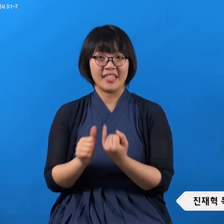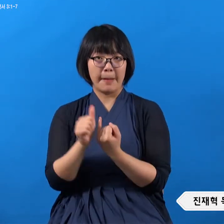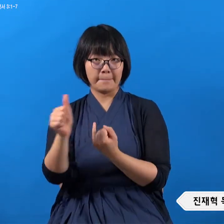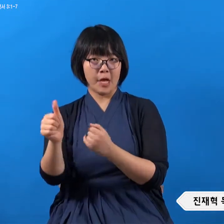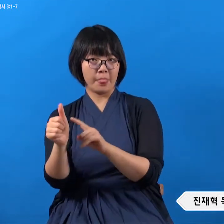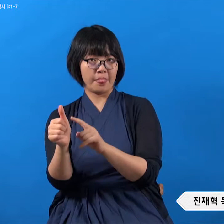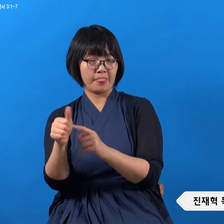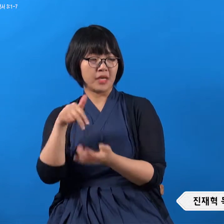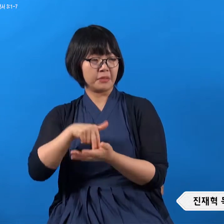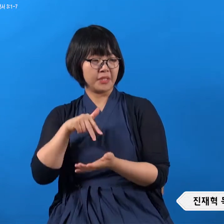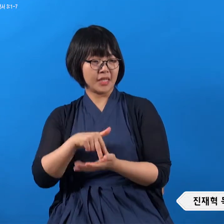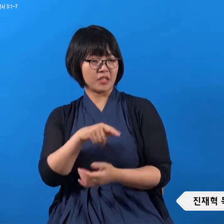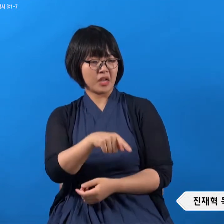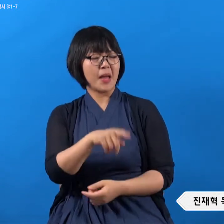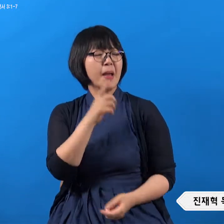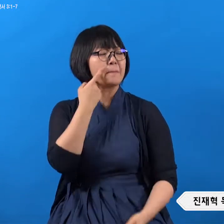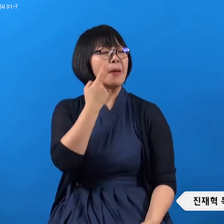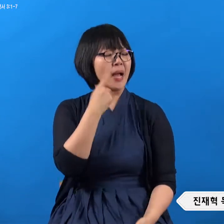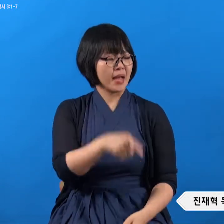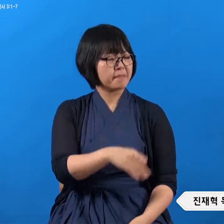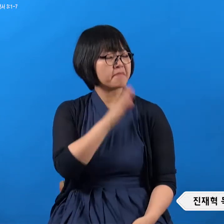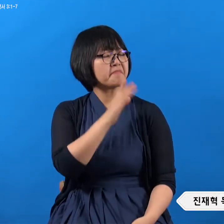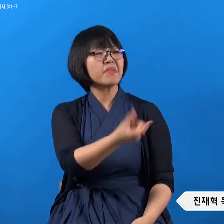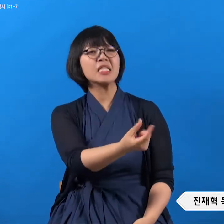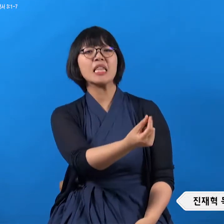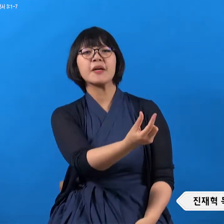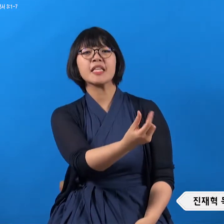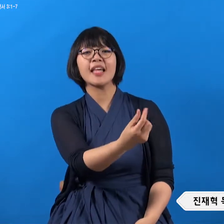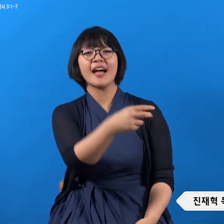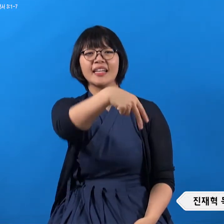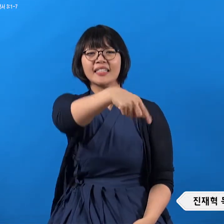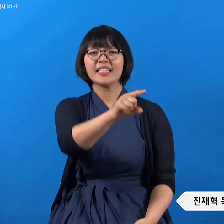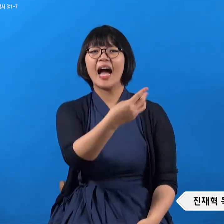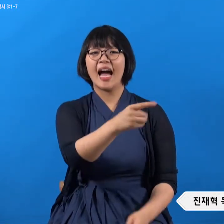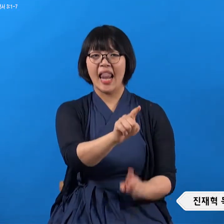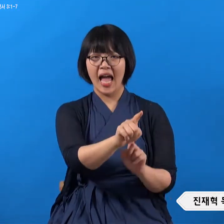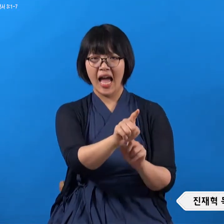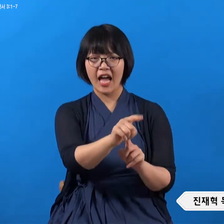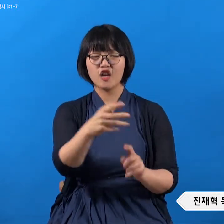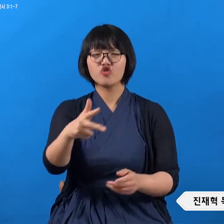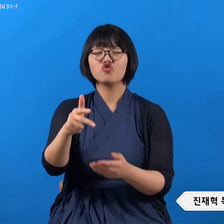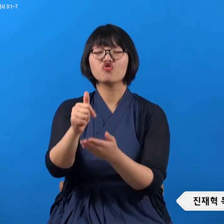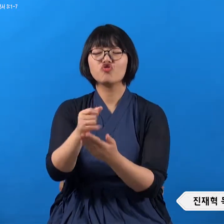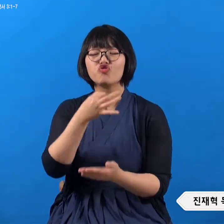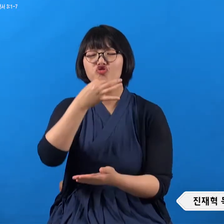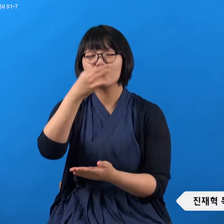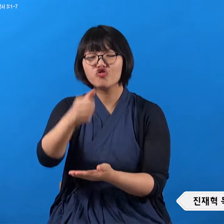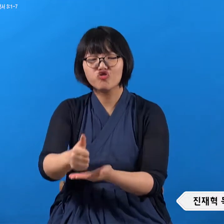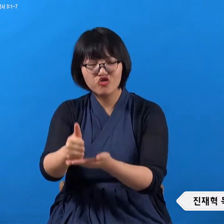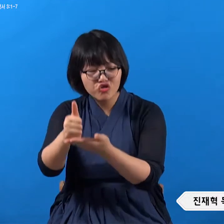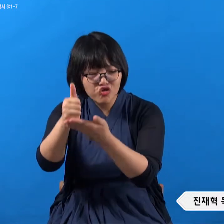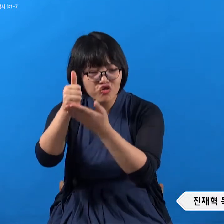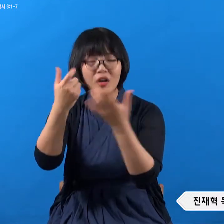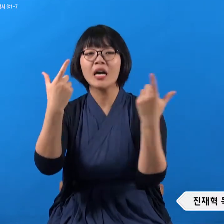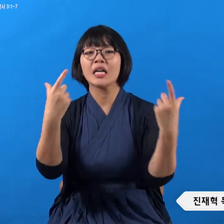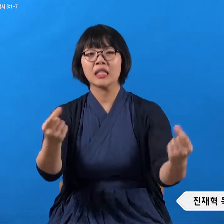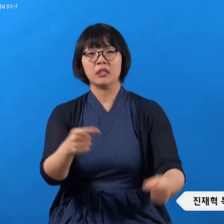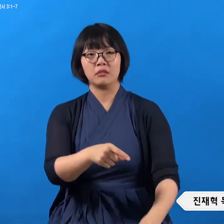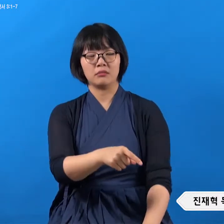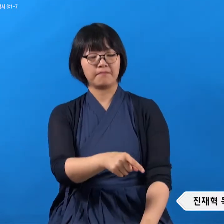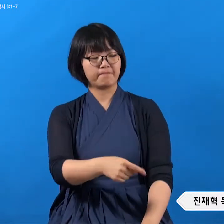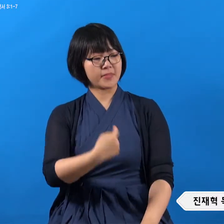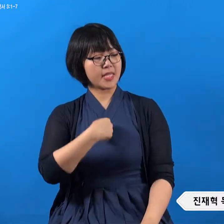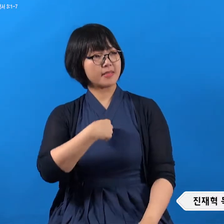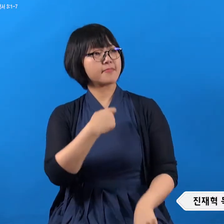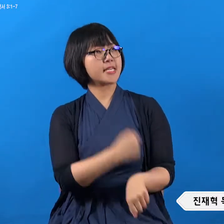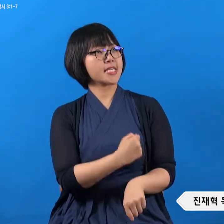남편들은 이 말씀을 보면서 사라가 아브라함을 주라 칭했고 순종했다는 말씀에 아멘이라고 화답하고